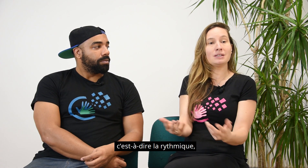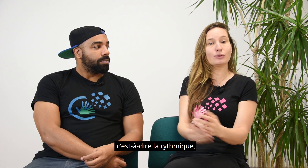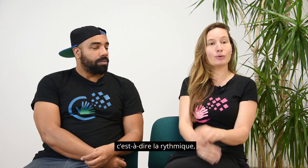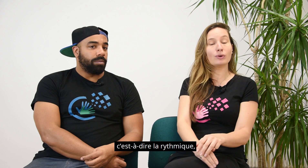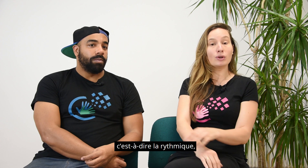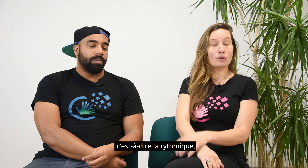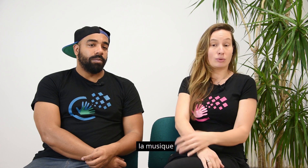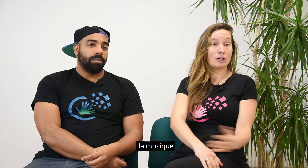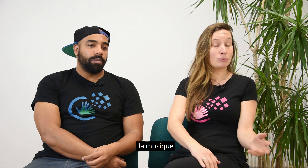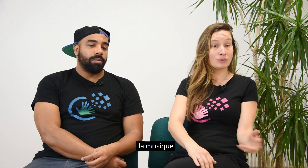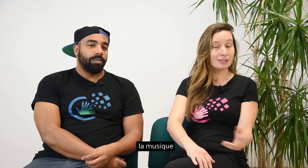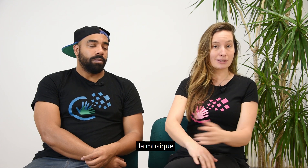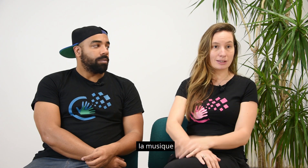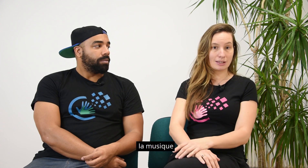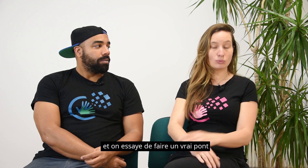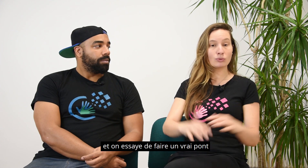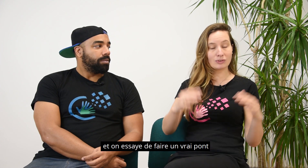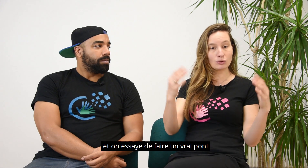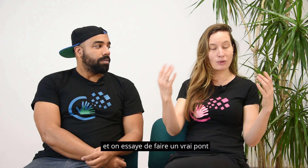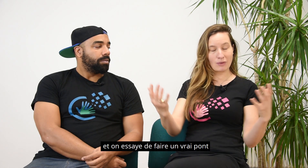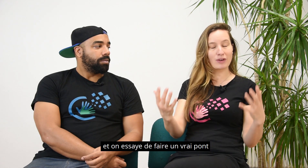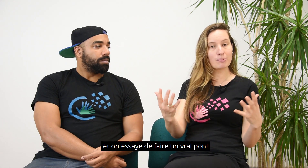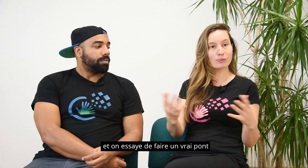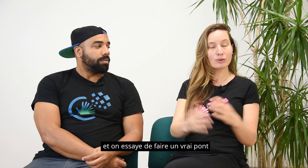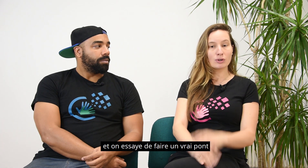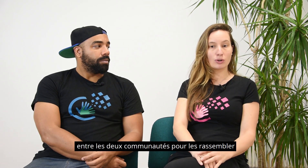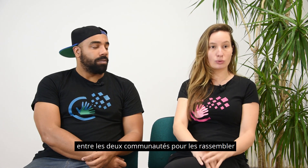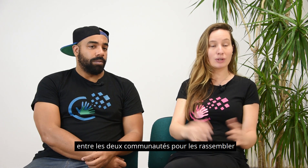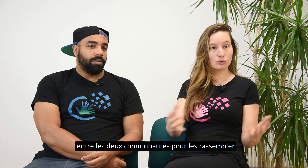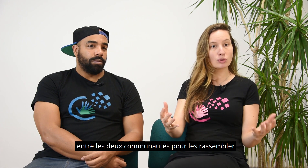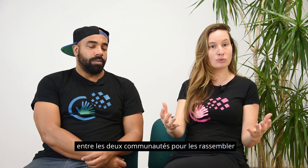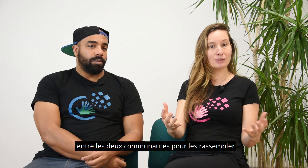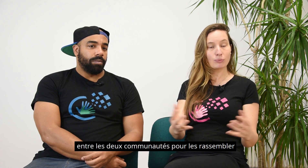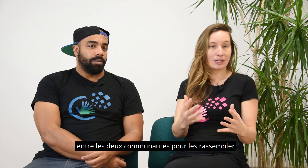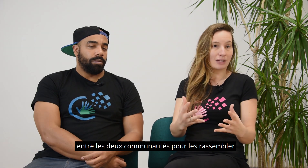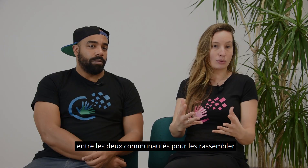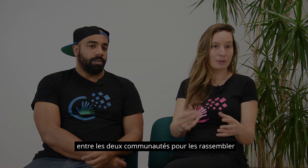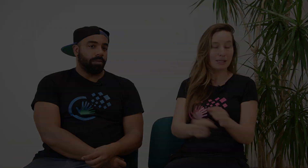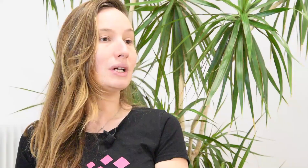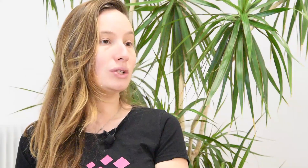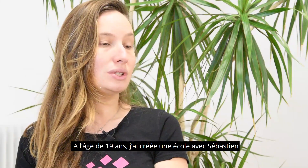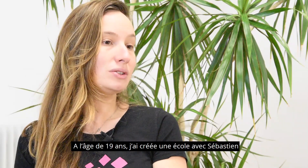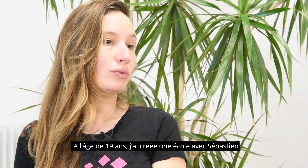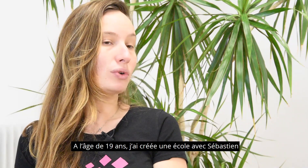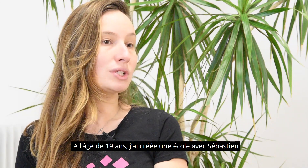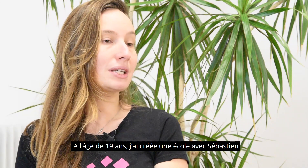rythmique, la musique, et donc on essaie de faire un vrai pont entre les deux communautés pour les rassembler. À l'âge de 19 ans, j'ai créé